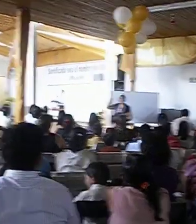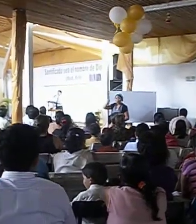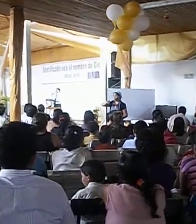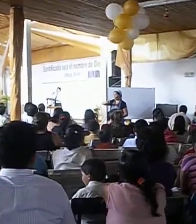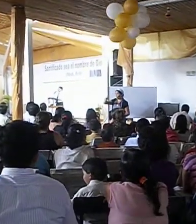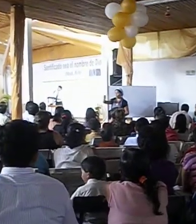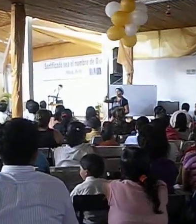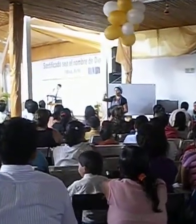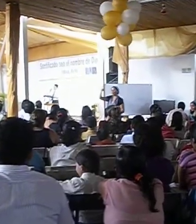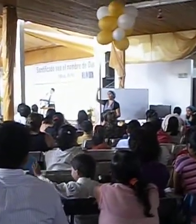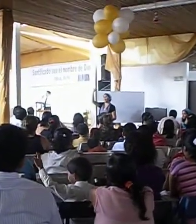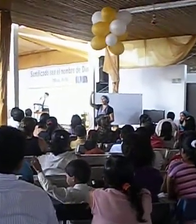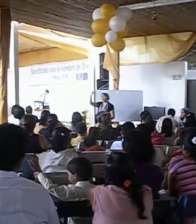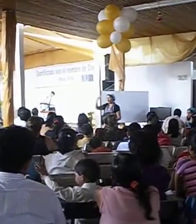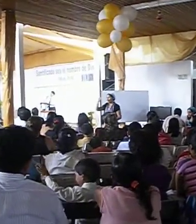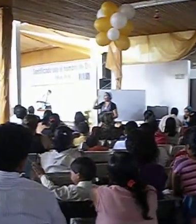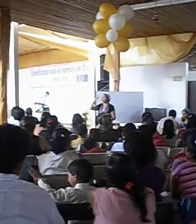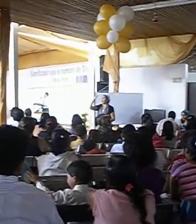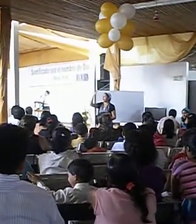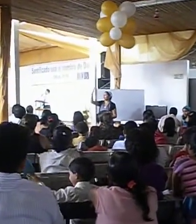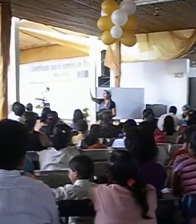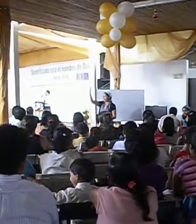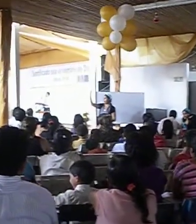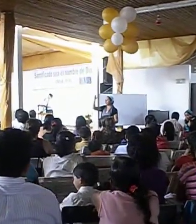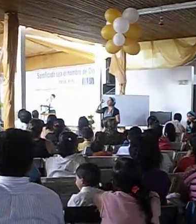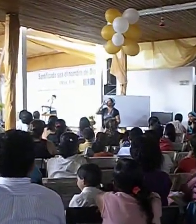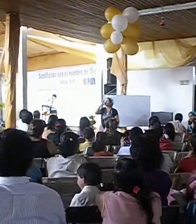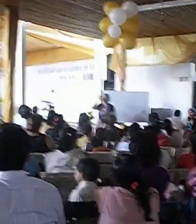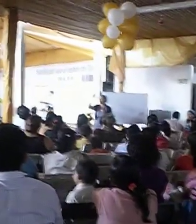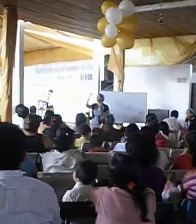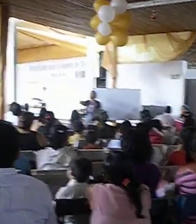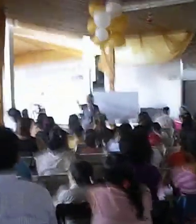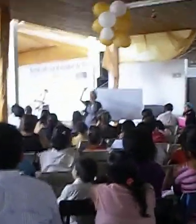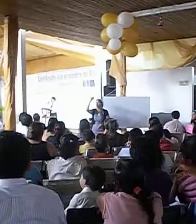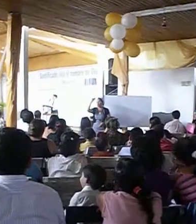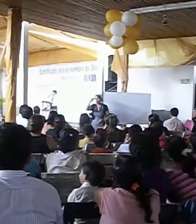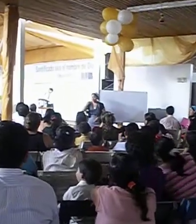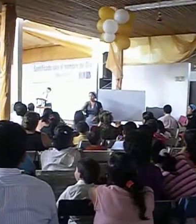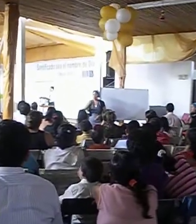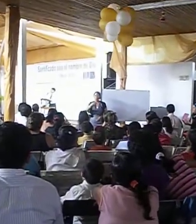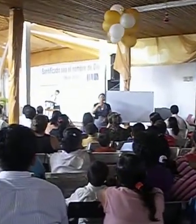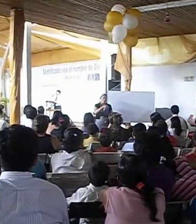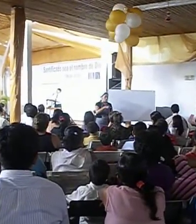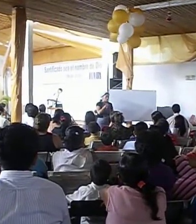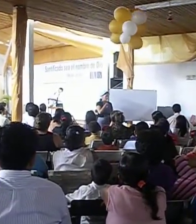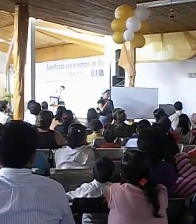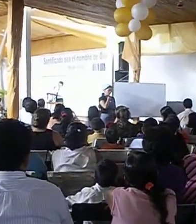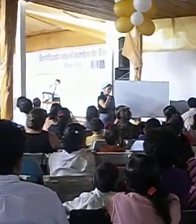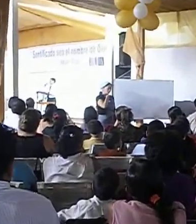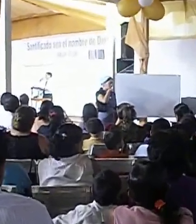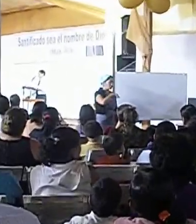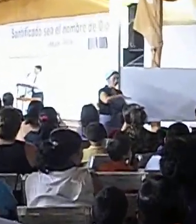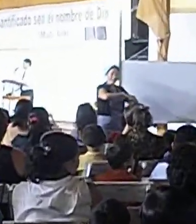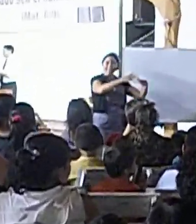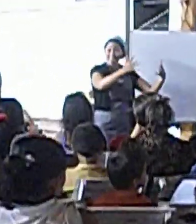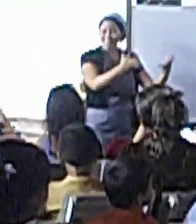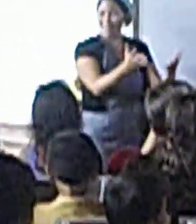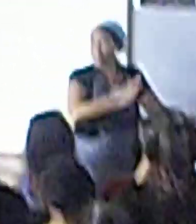ser lo que Él quiere para cumplir su propósito. Para que usted pueda